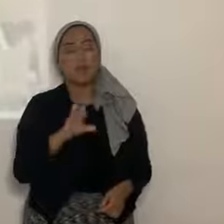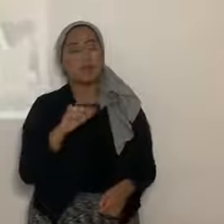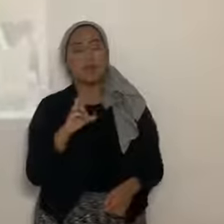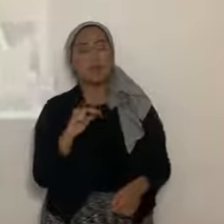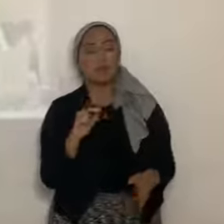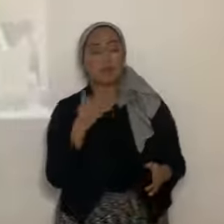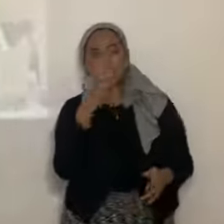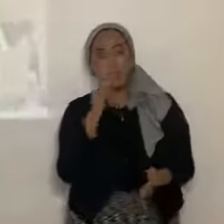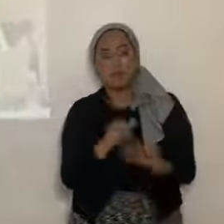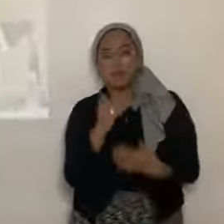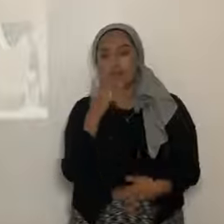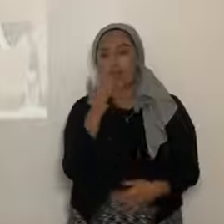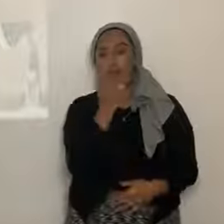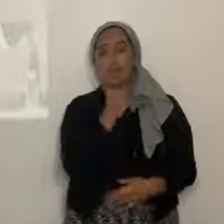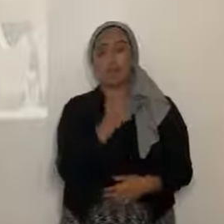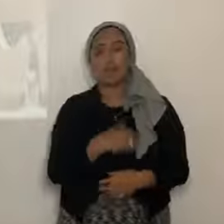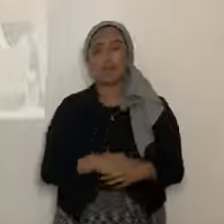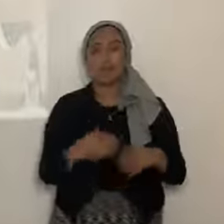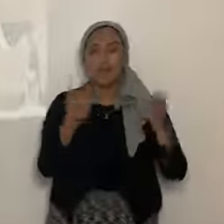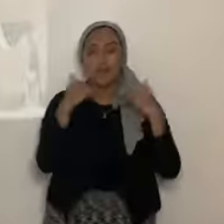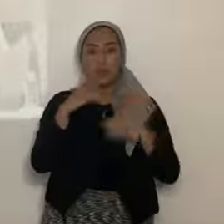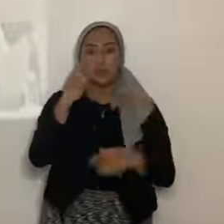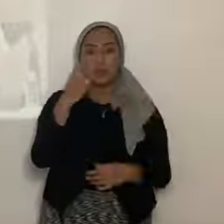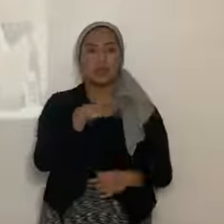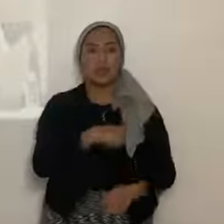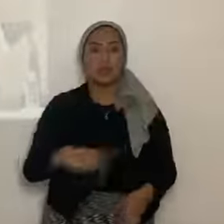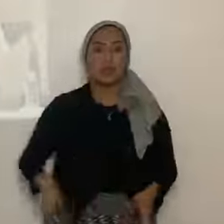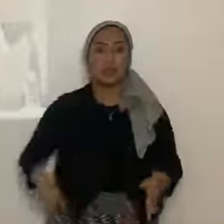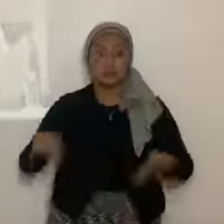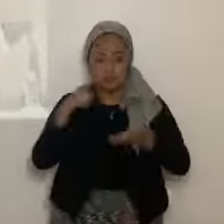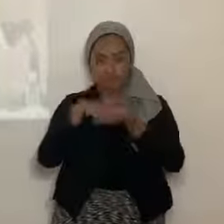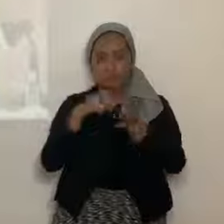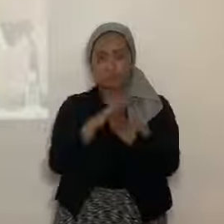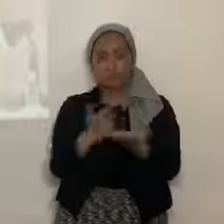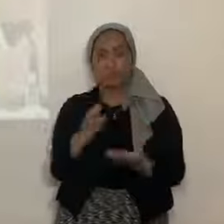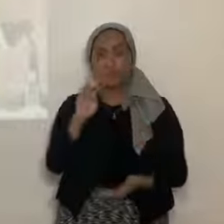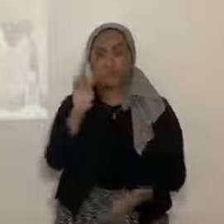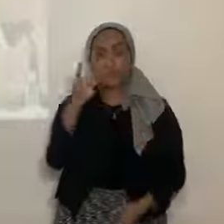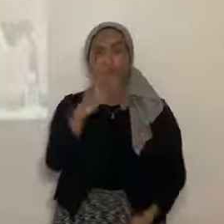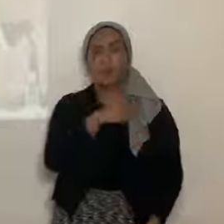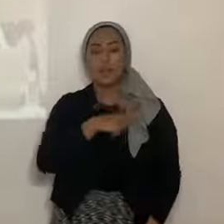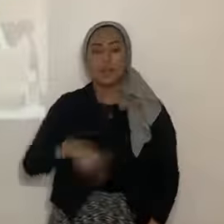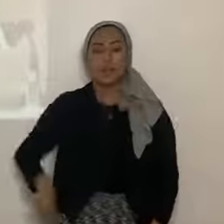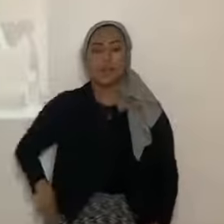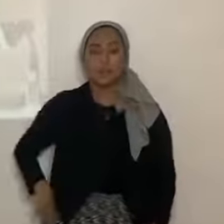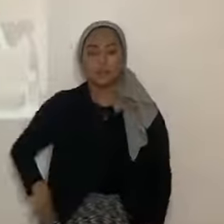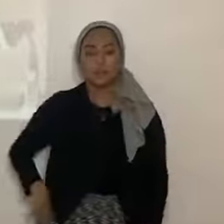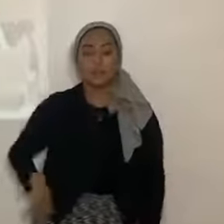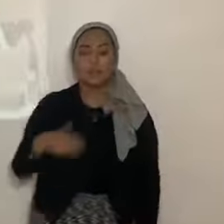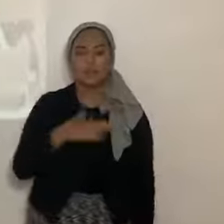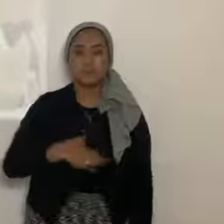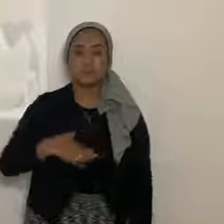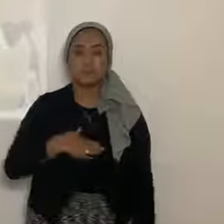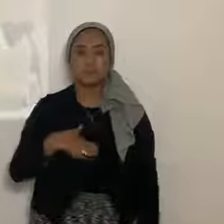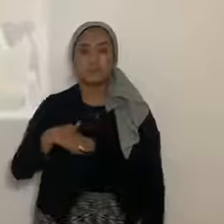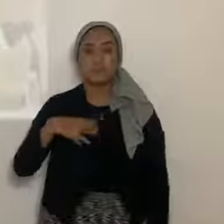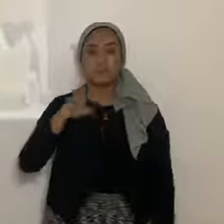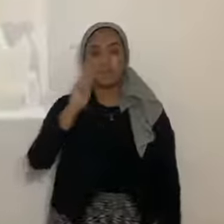pésimo. Ahora vamos a Segunda de Reyes, por favor. Segunda de Reyes, vamos para allá. Segunda de Reyes, el capítulo